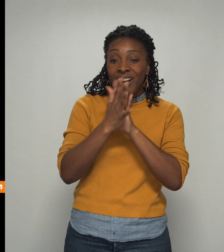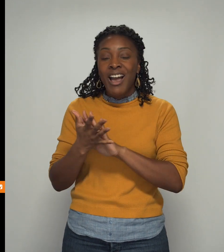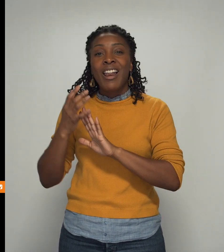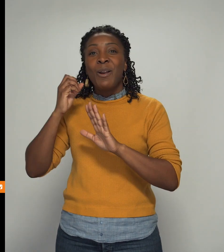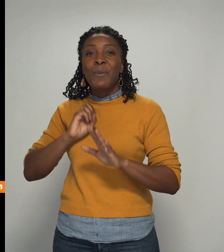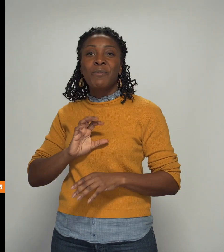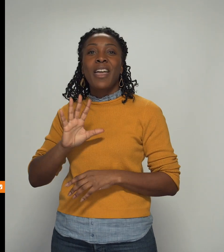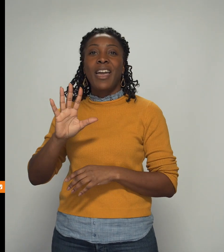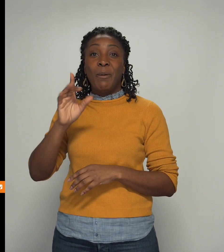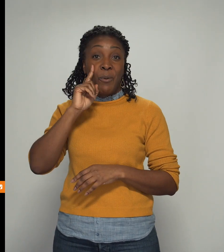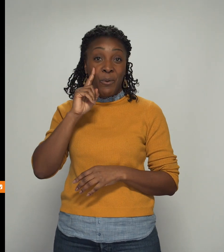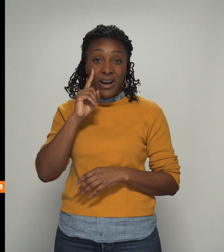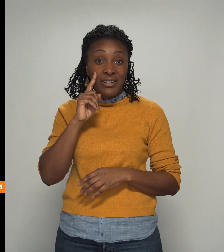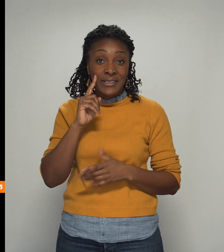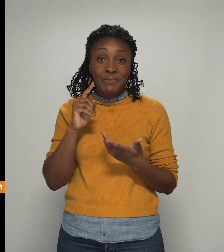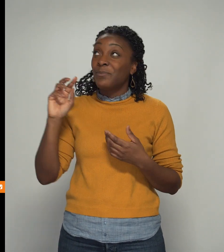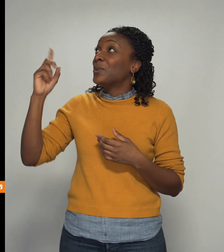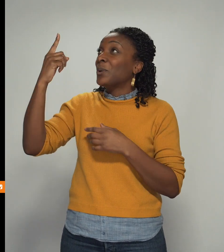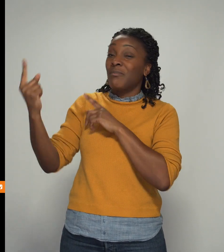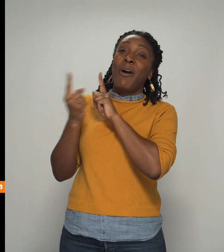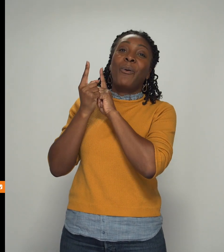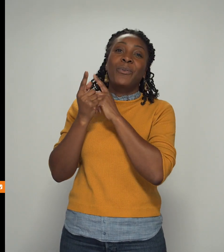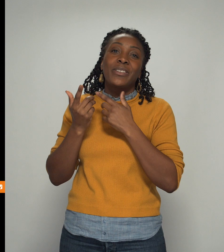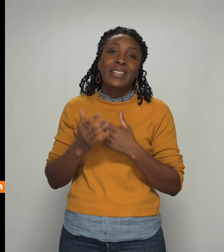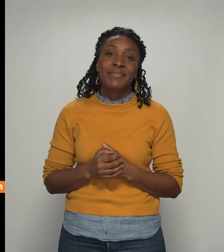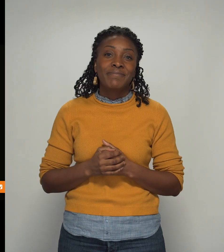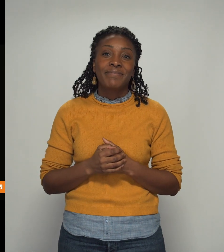la lumière parce qu'un jour, Dieu m'a rencontré